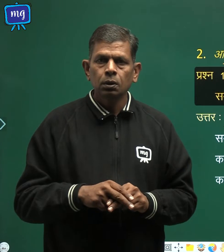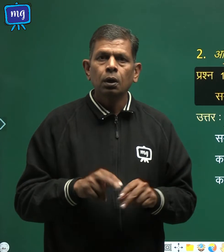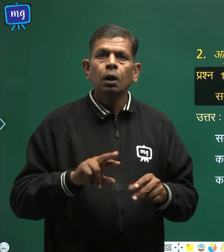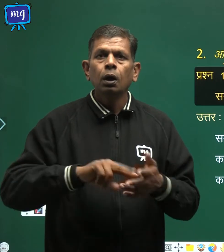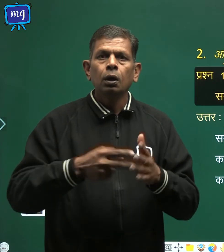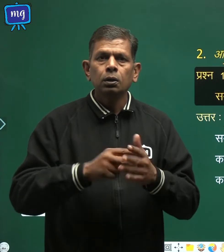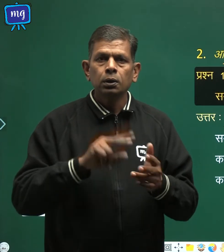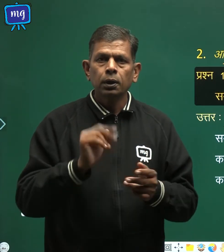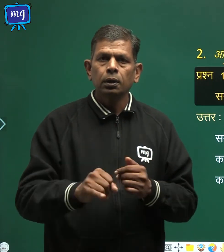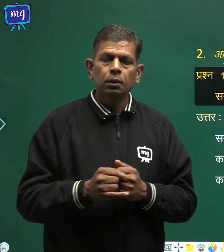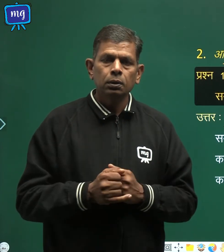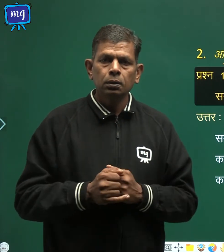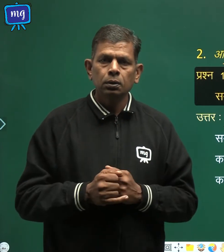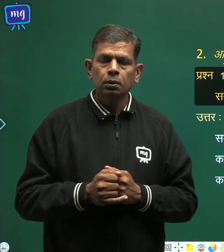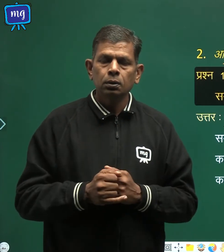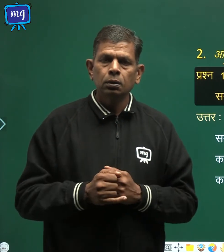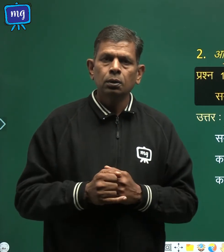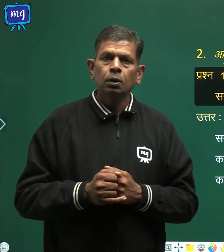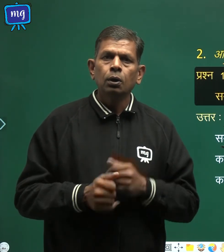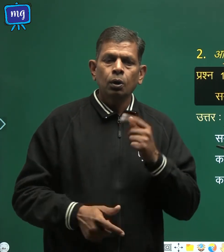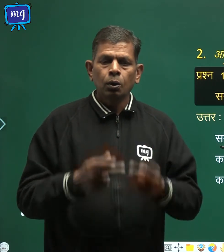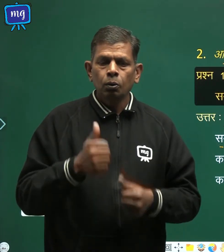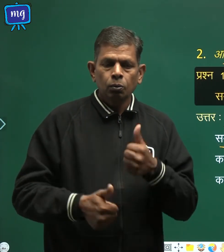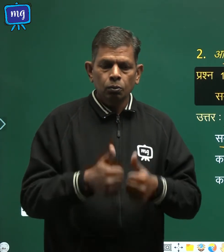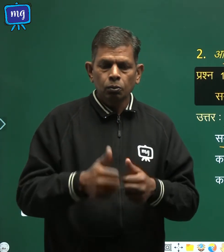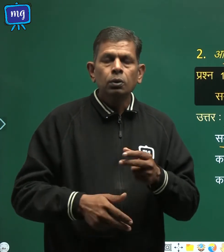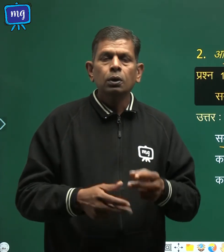अर्थ है वनों का समाप्त होना,